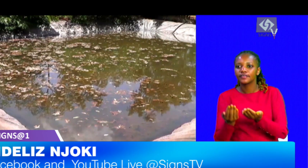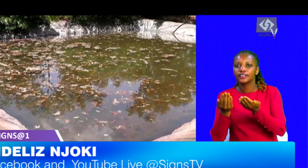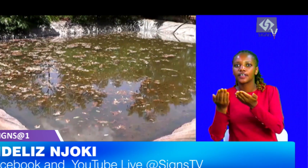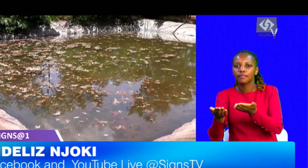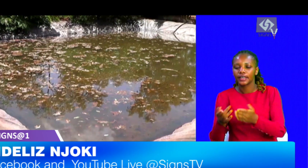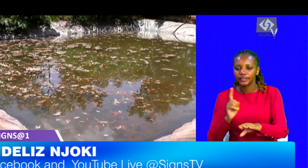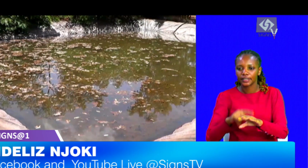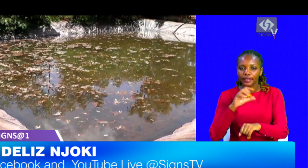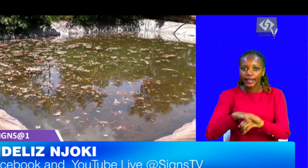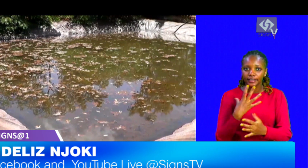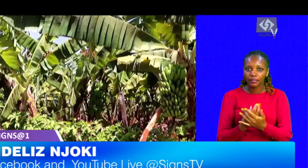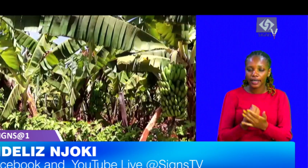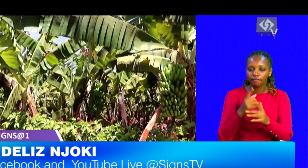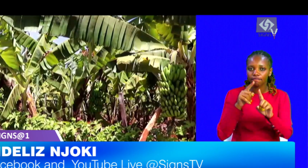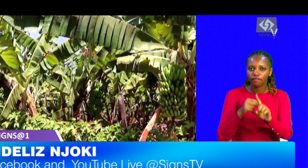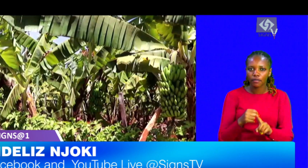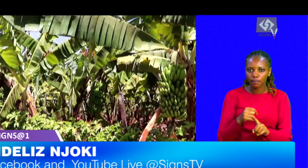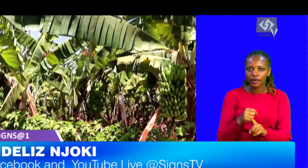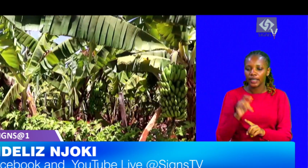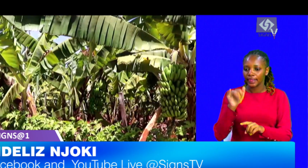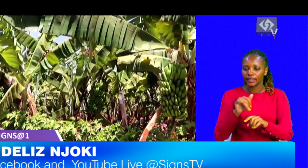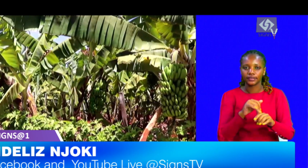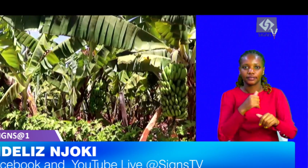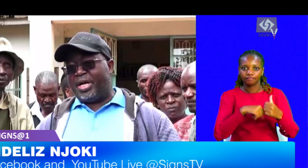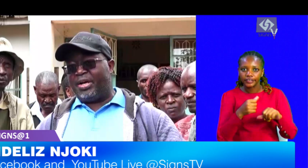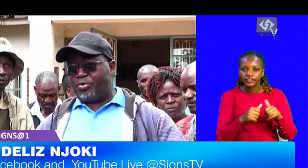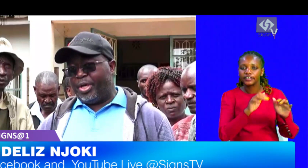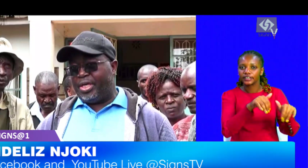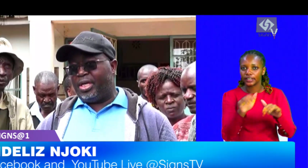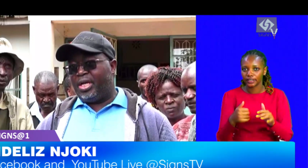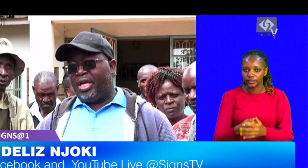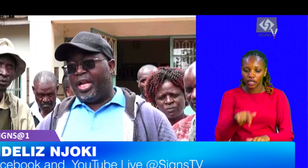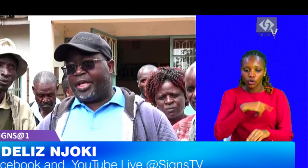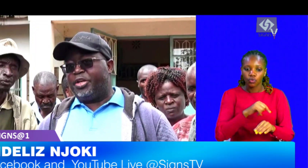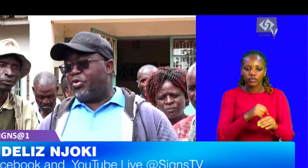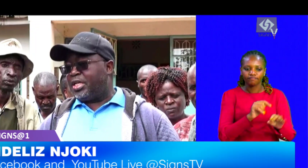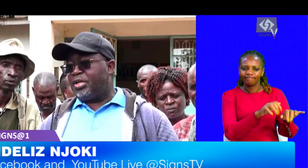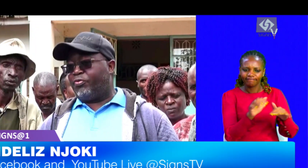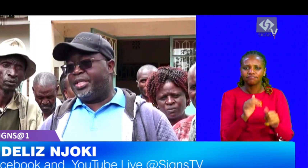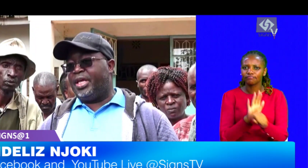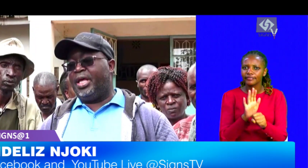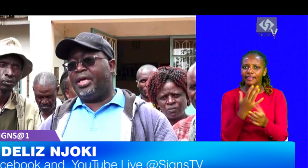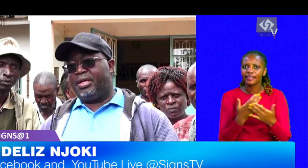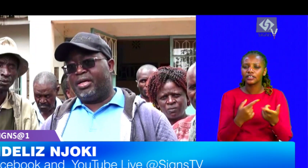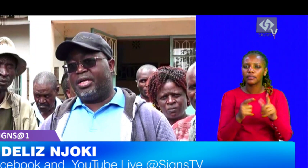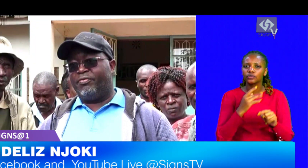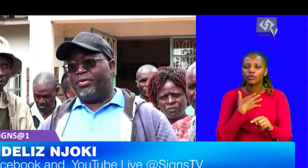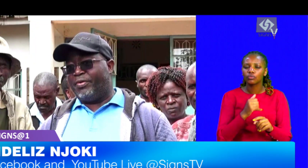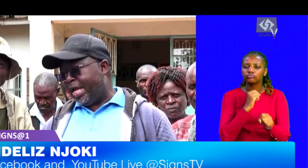pesa kutoka kwa hiyo ukulima. Sisi tunapanda vitu mingi, lakini tunataka tufanye ile